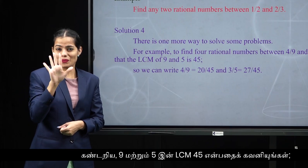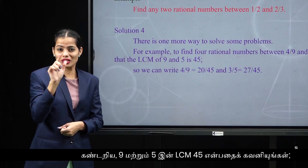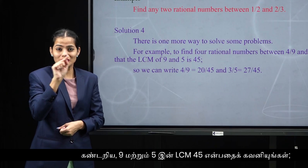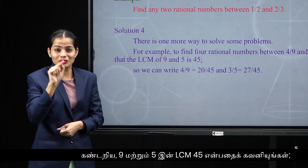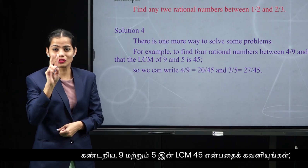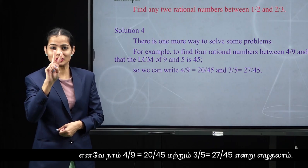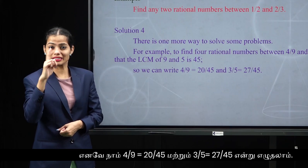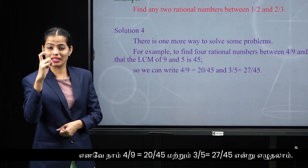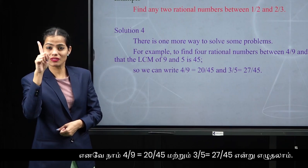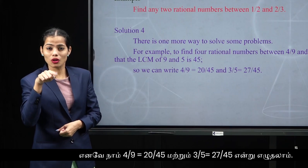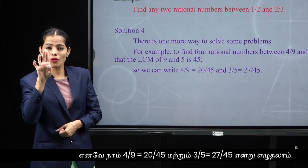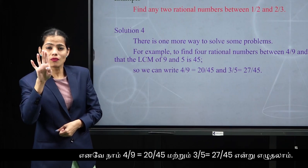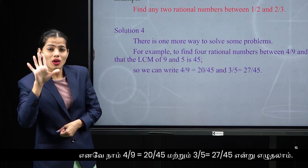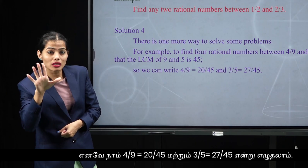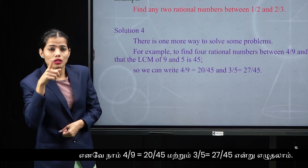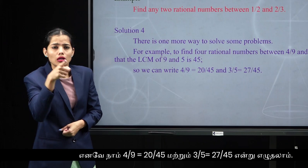எனவே நாம் 4/9 ஈடு